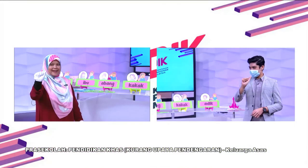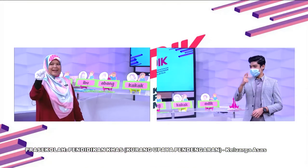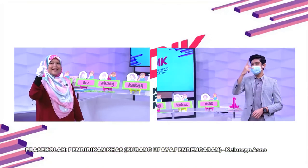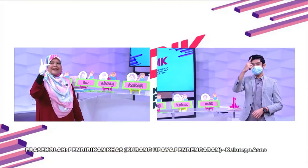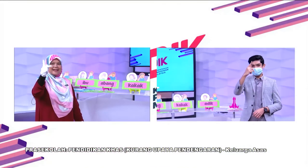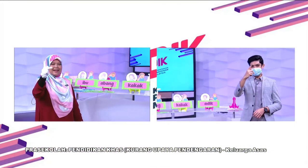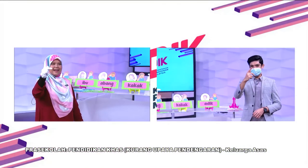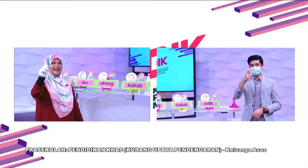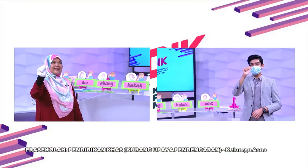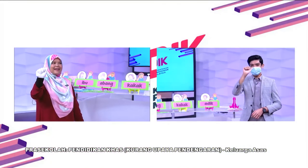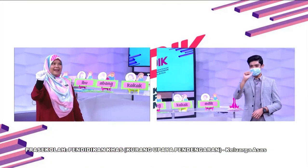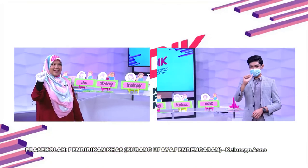cie cie cie